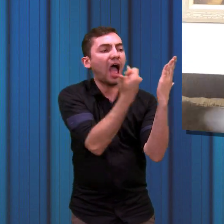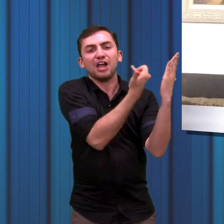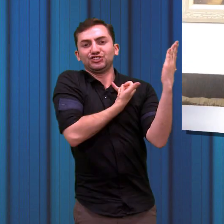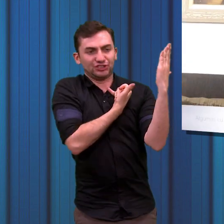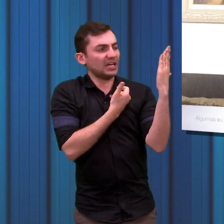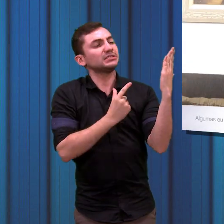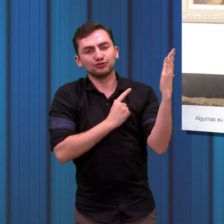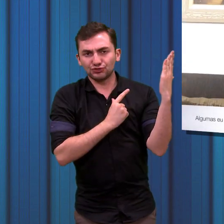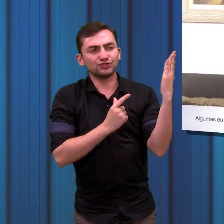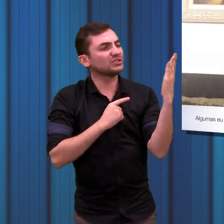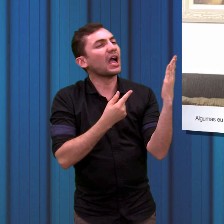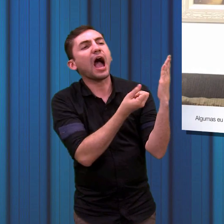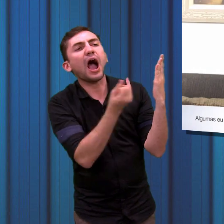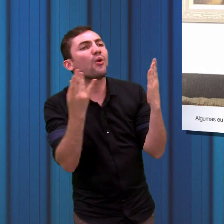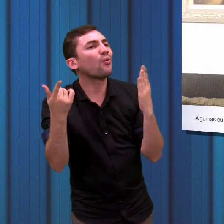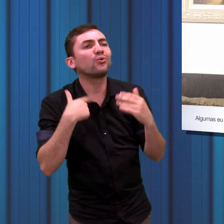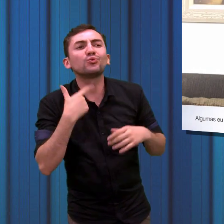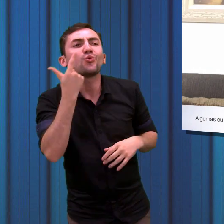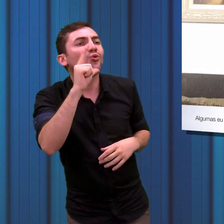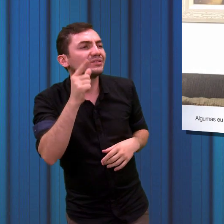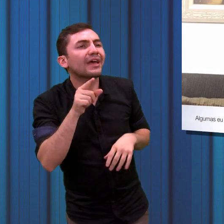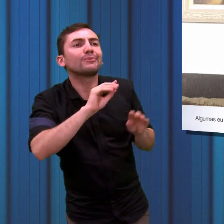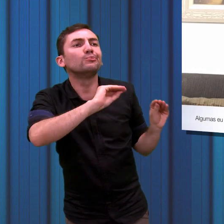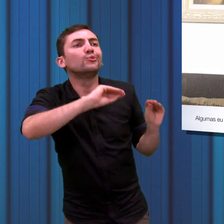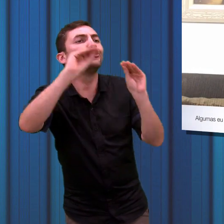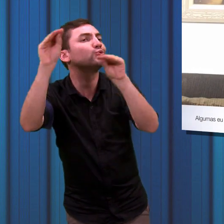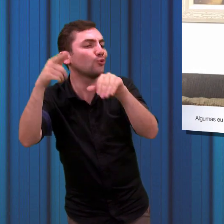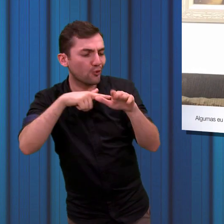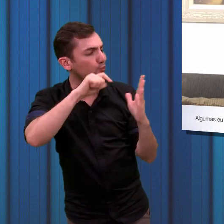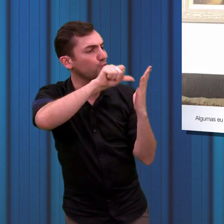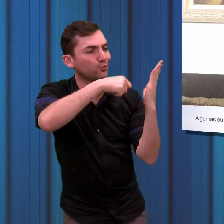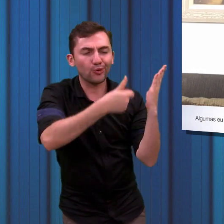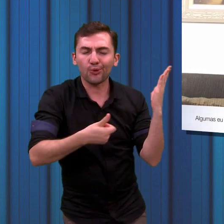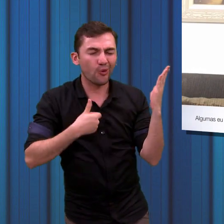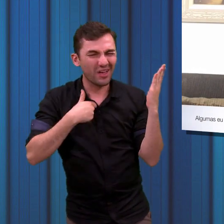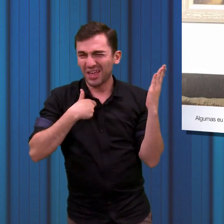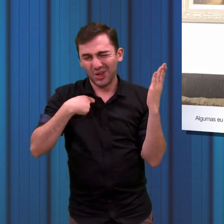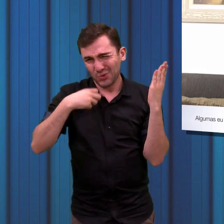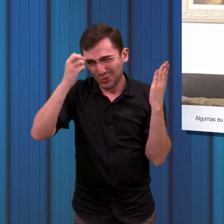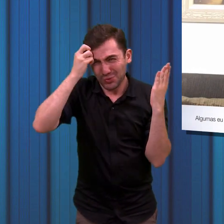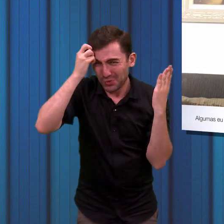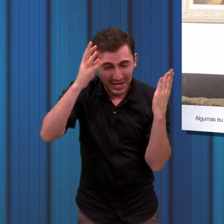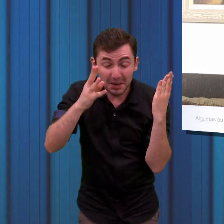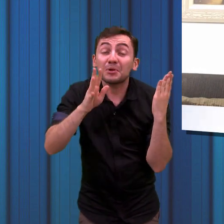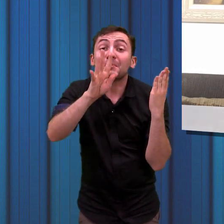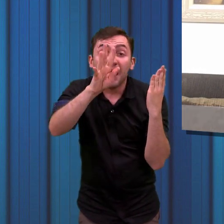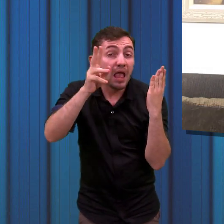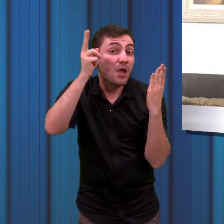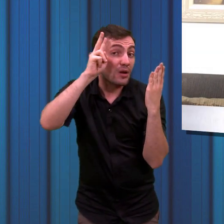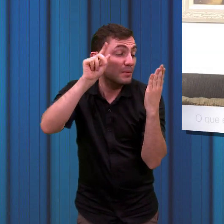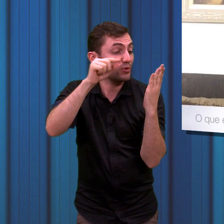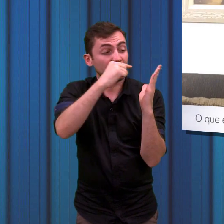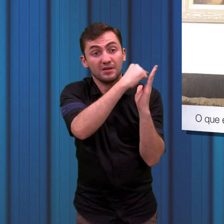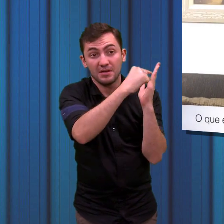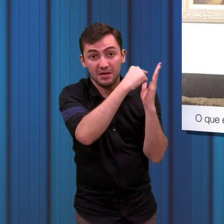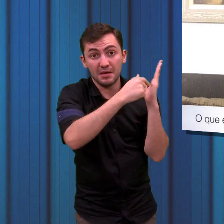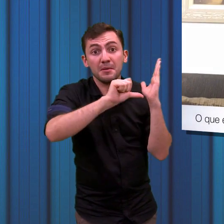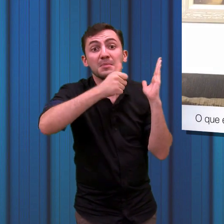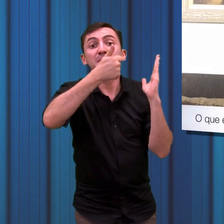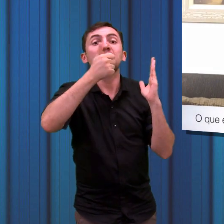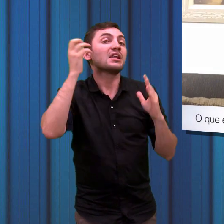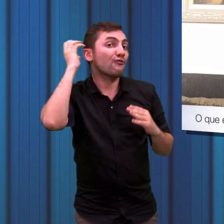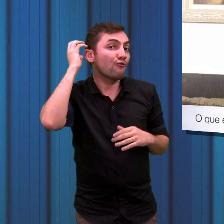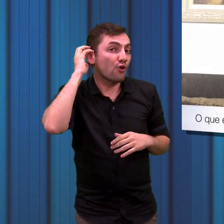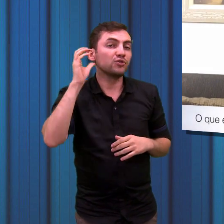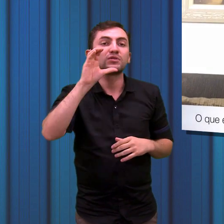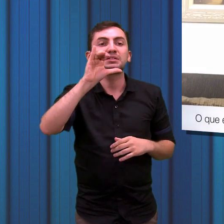indicações. Algumas eu não consegui o contato, já tinha mudado, enfim. Eu não lembro muito bem desse processo. O que eu lembro é que a